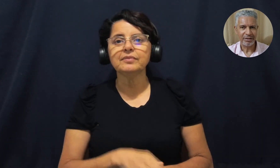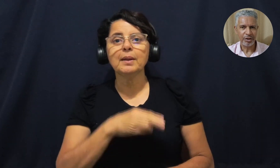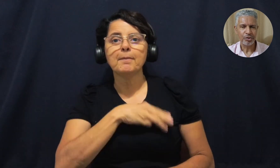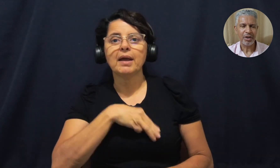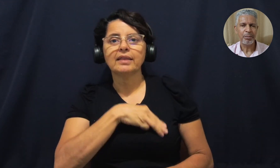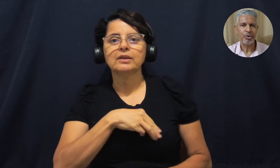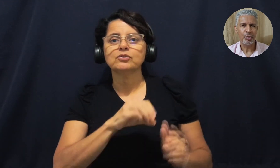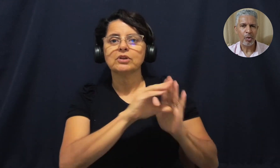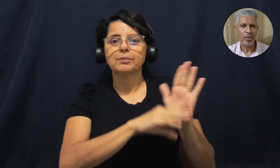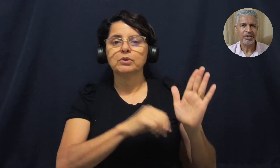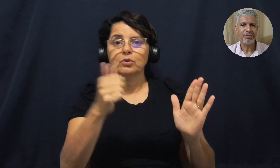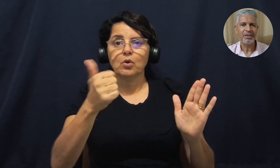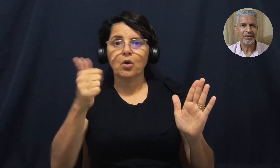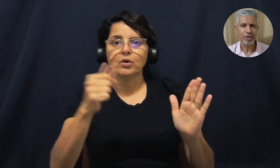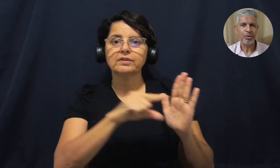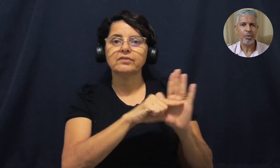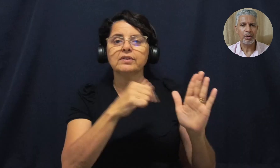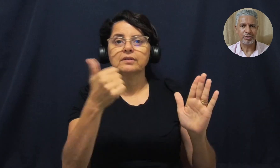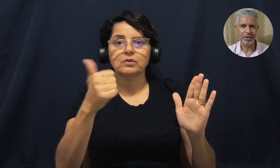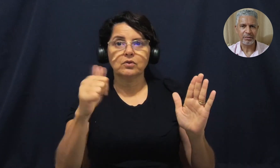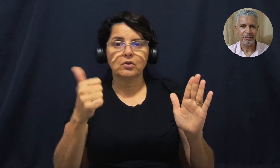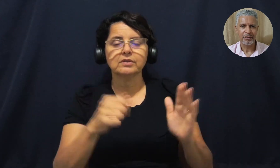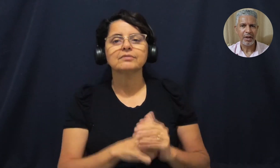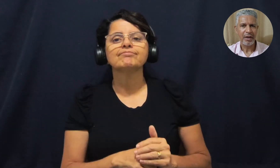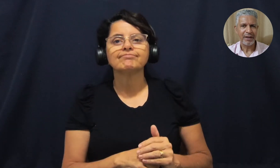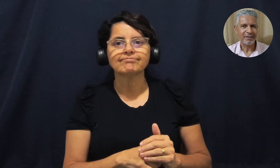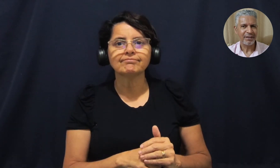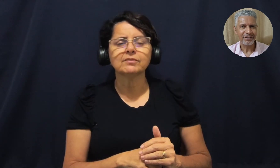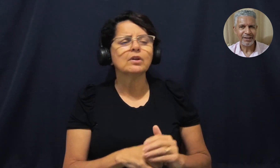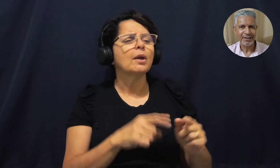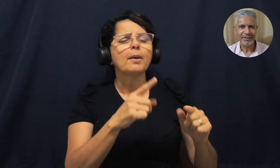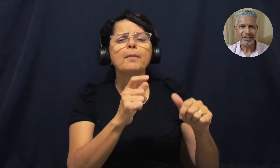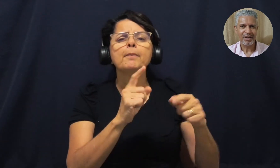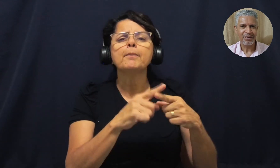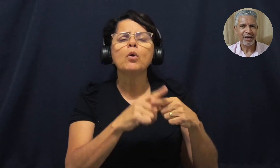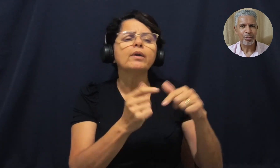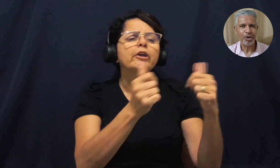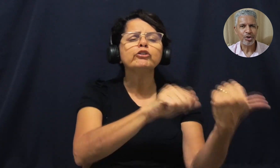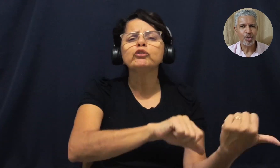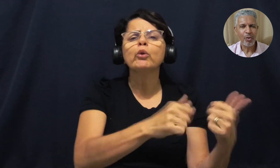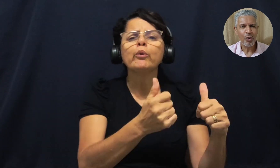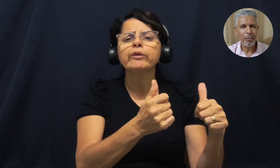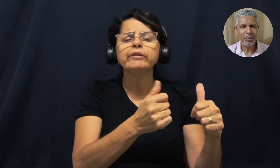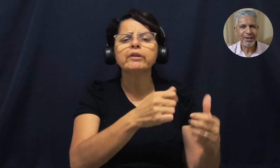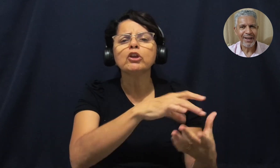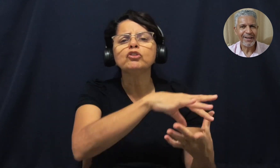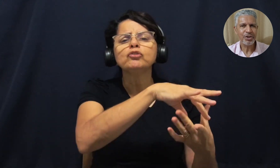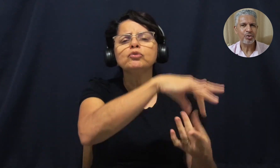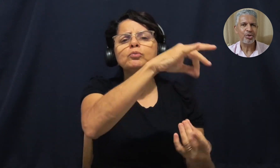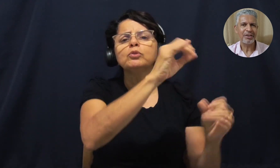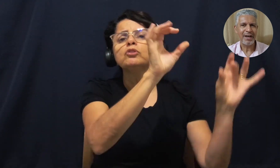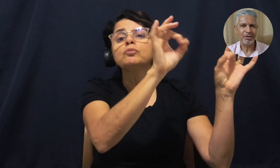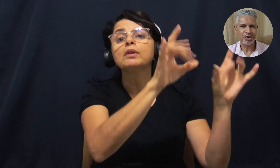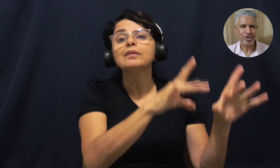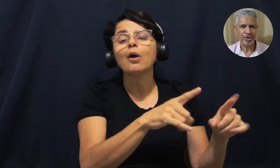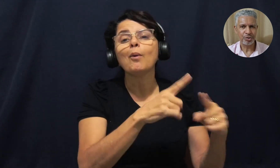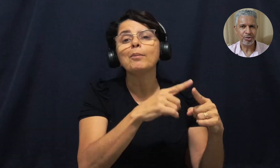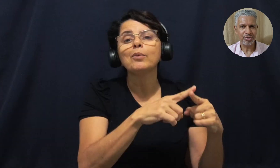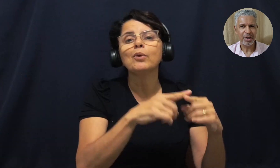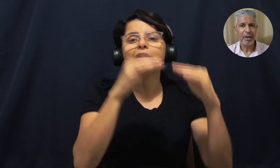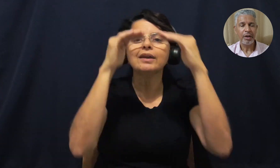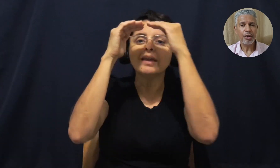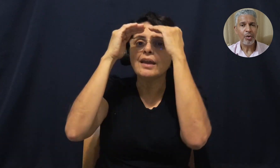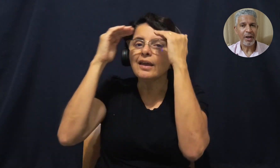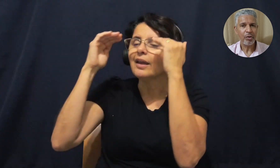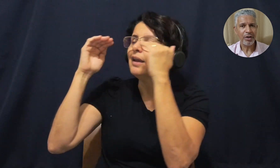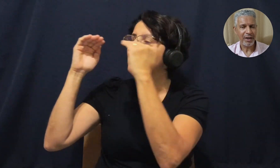Está em Mateus capítulo 11, versículo 11. Essa grandeza se revela porque João compreende a autoridade de